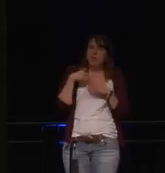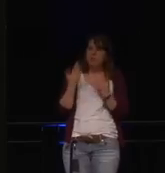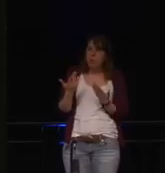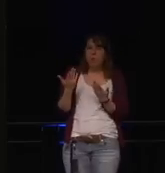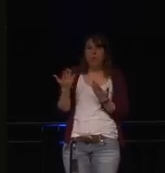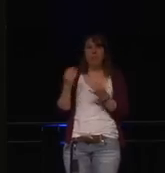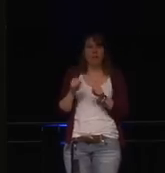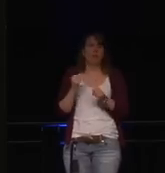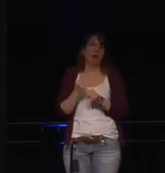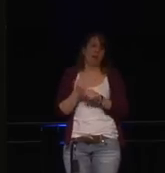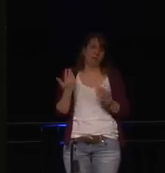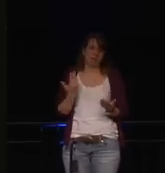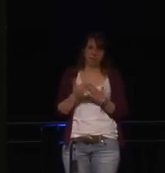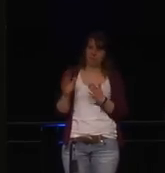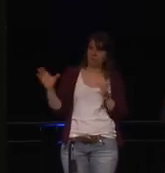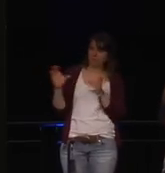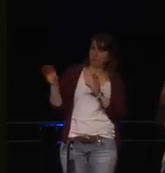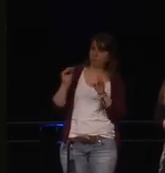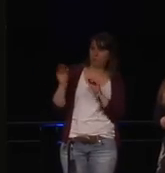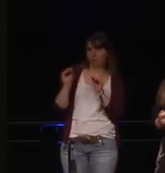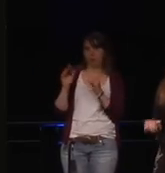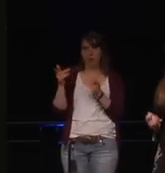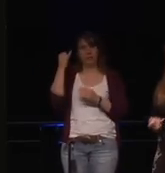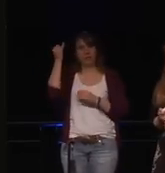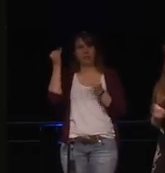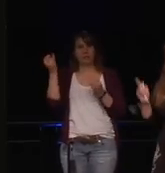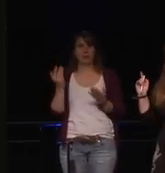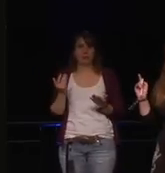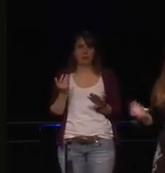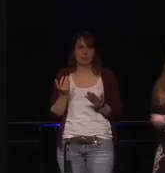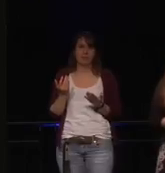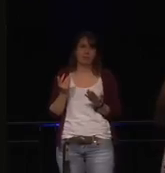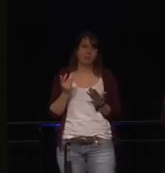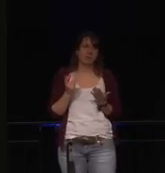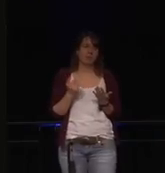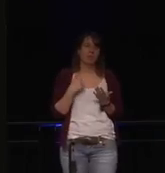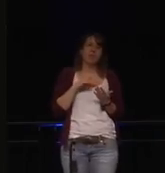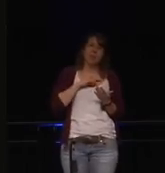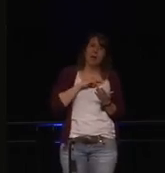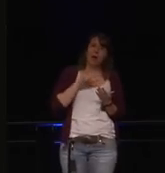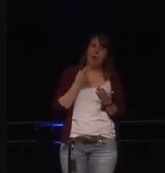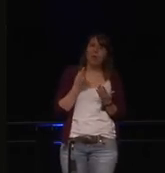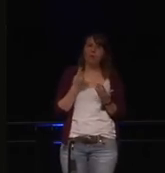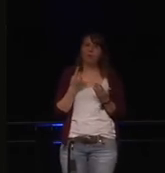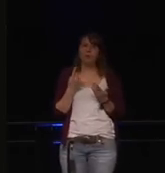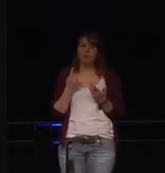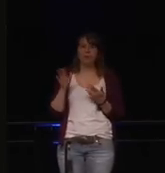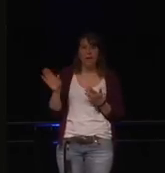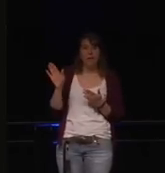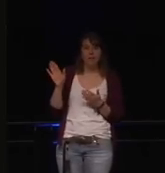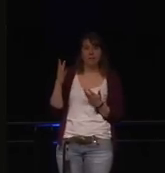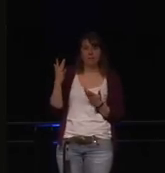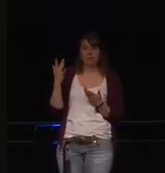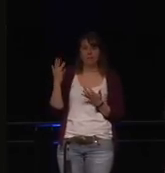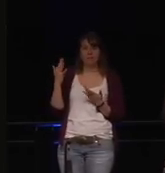Porque él trabaja mucho con en su trabajo, hay mucho de lo que podemos hacer en su trabajo. Y también estoy robando algunos